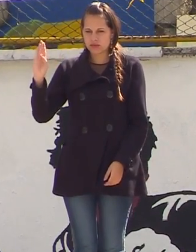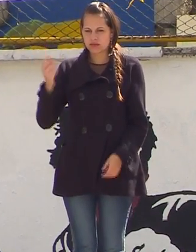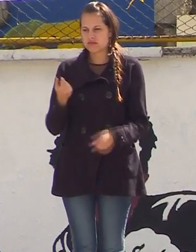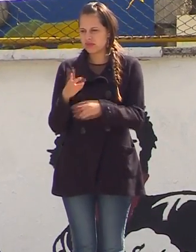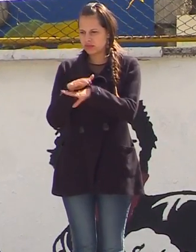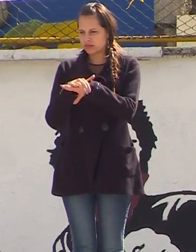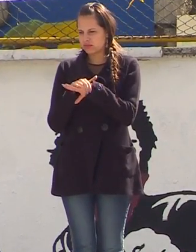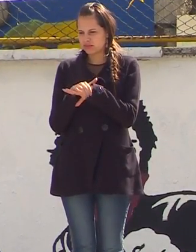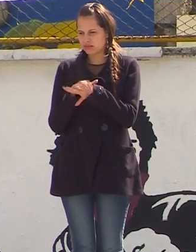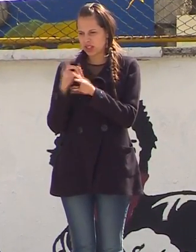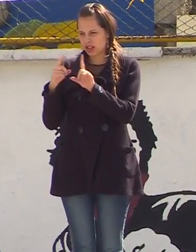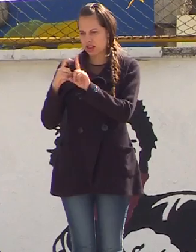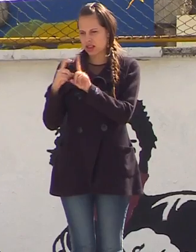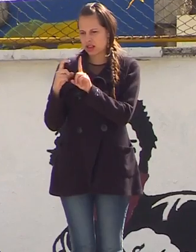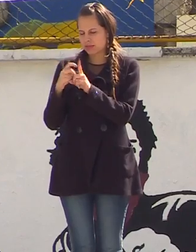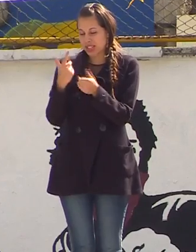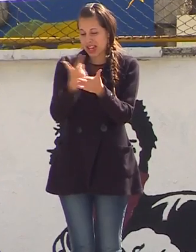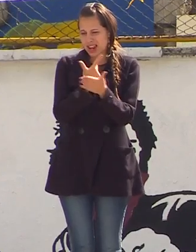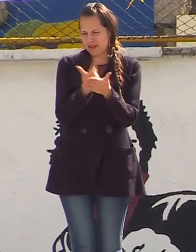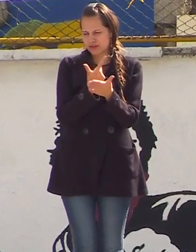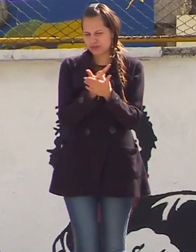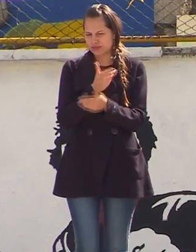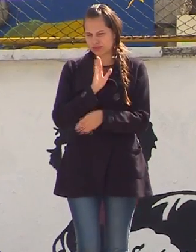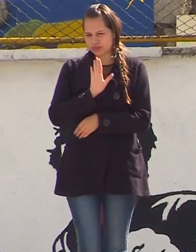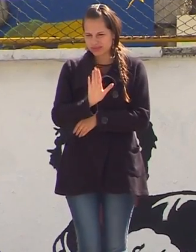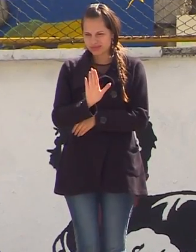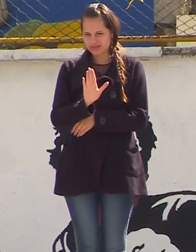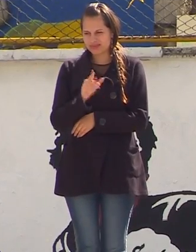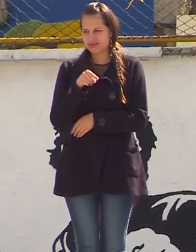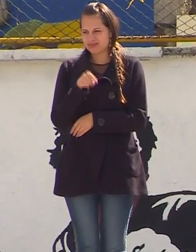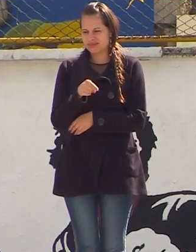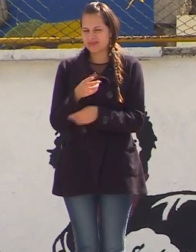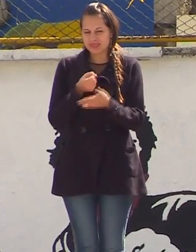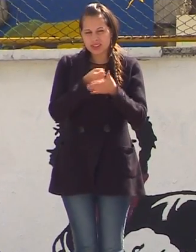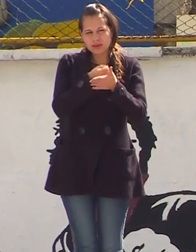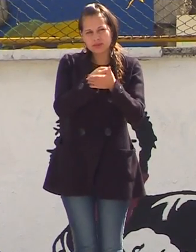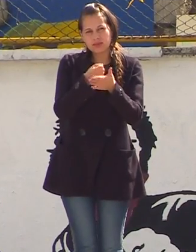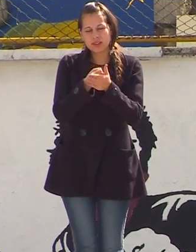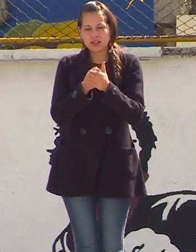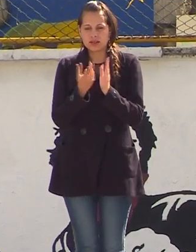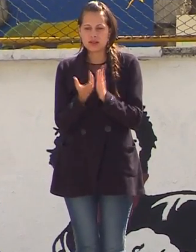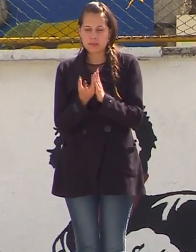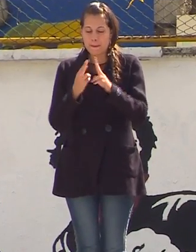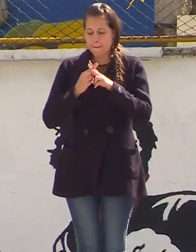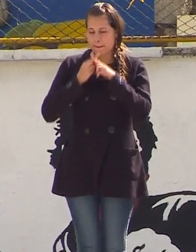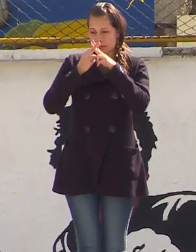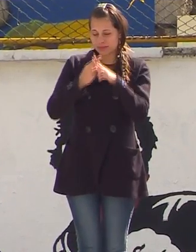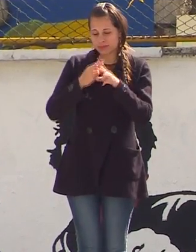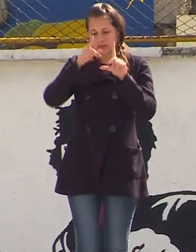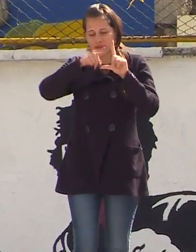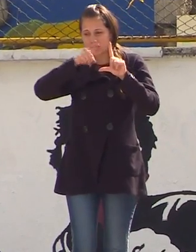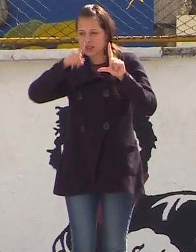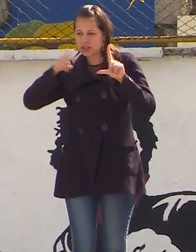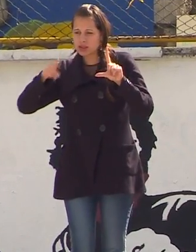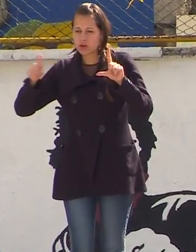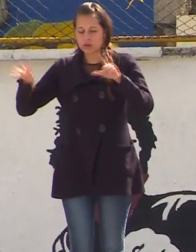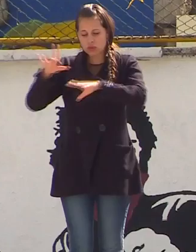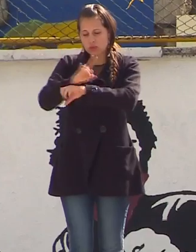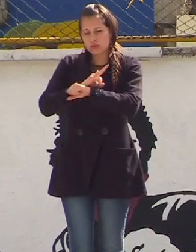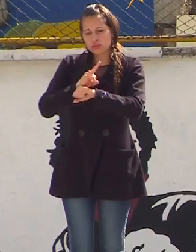System, especializado en gestión de préstamos, estadísticas, usuarios,